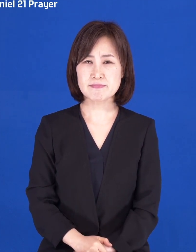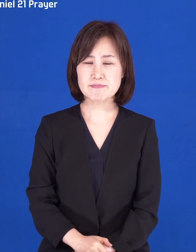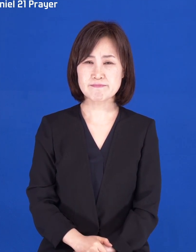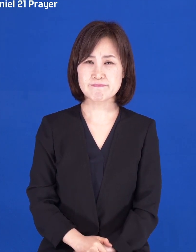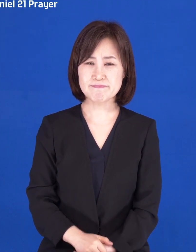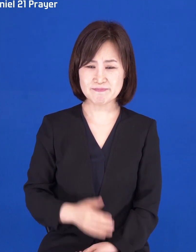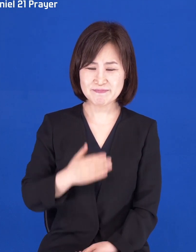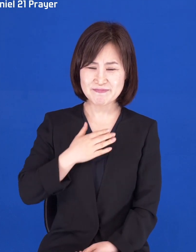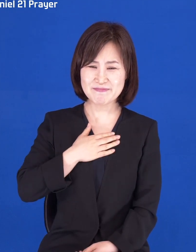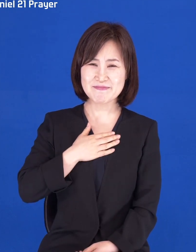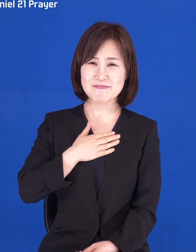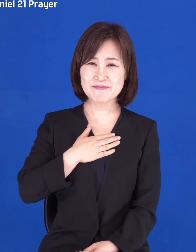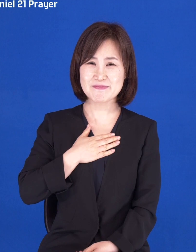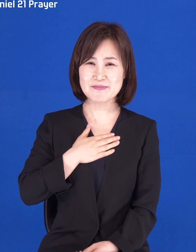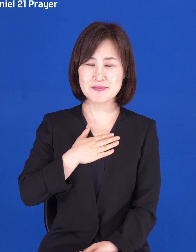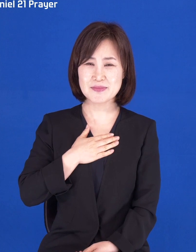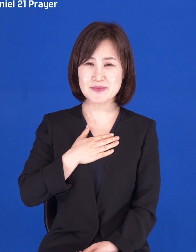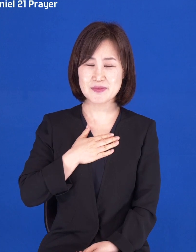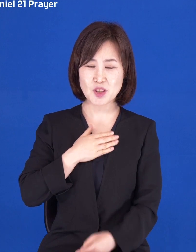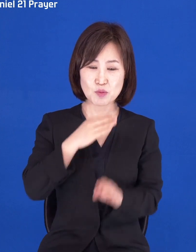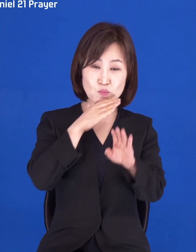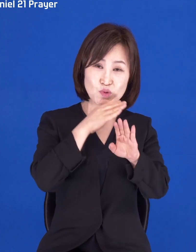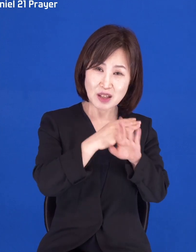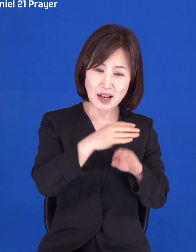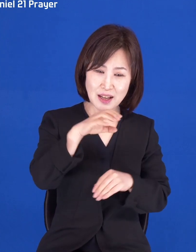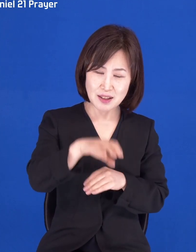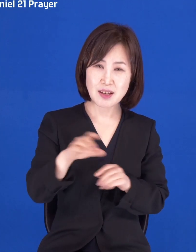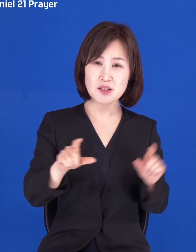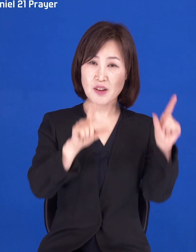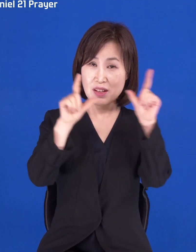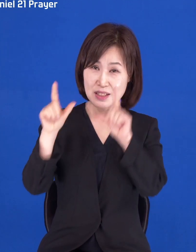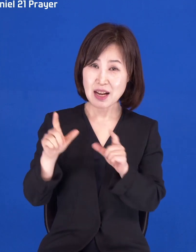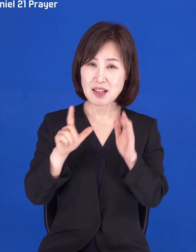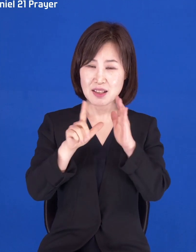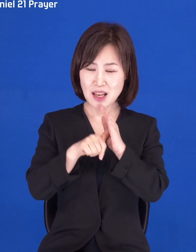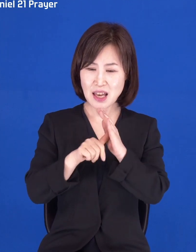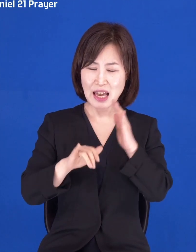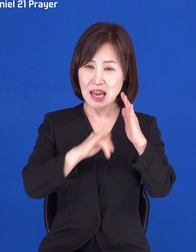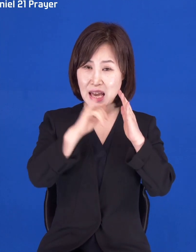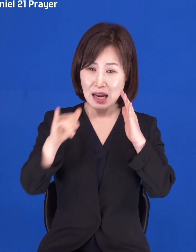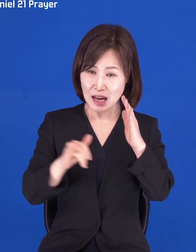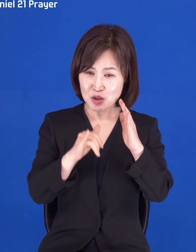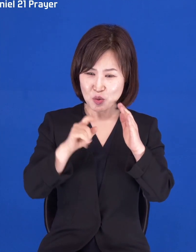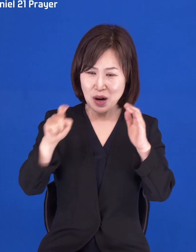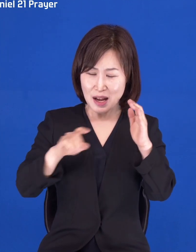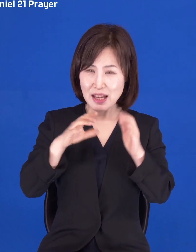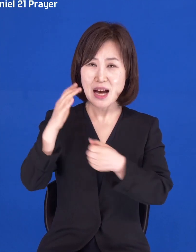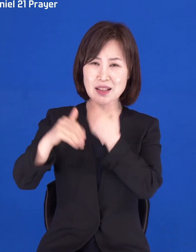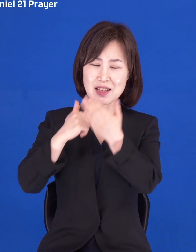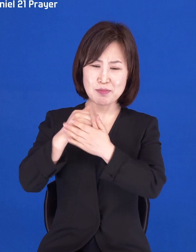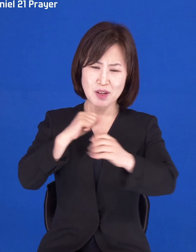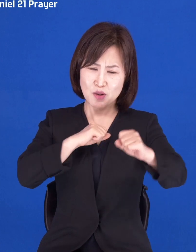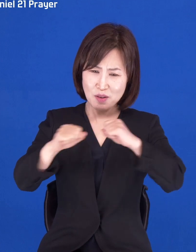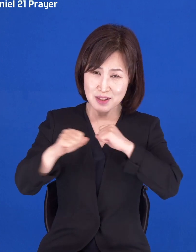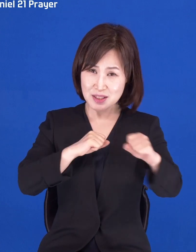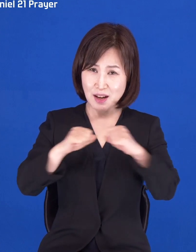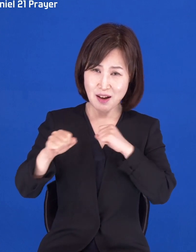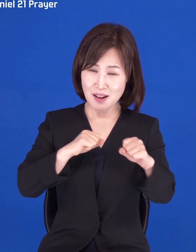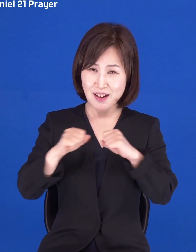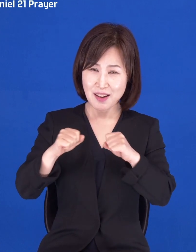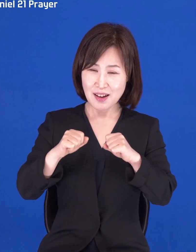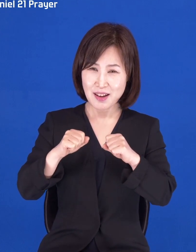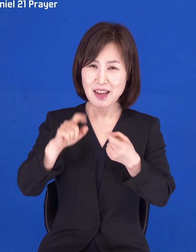저는 오늘 북한에서 살 때 우리 가족 가운데 역사하셨던 하나님의 은혜를